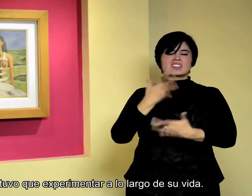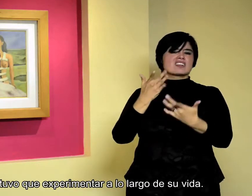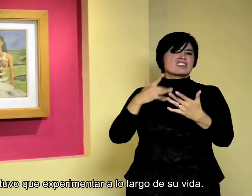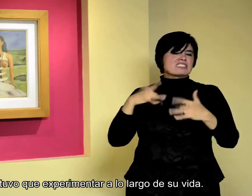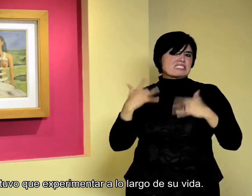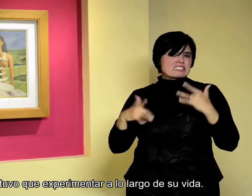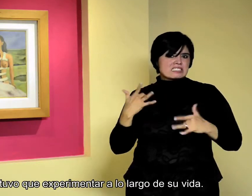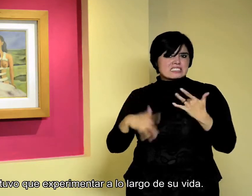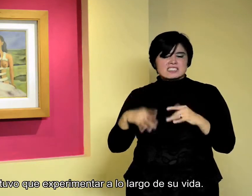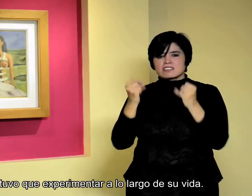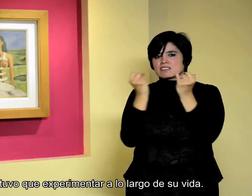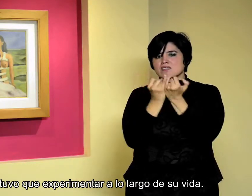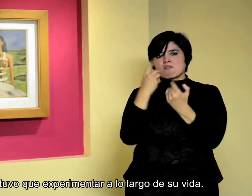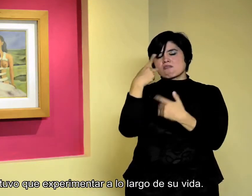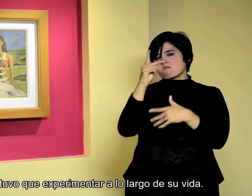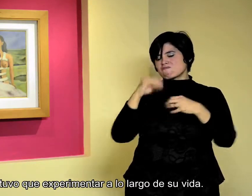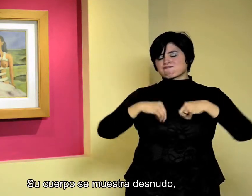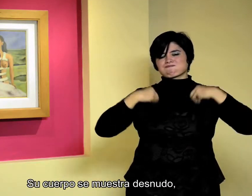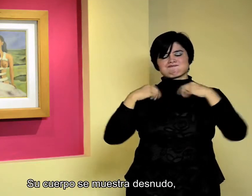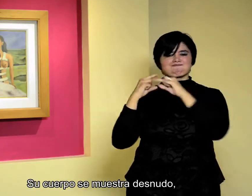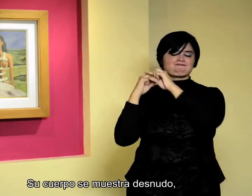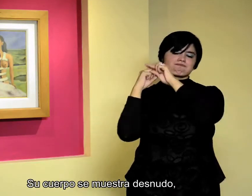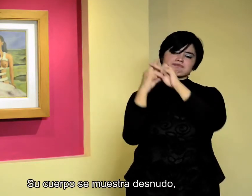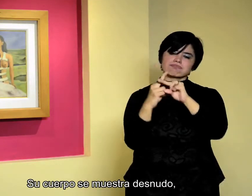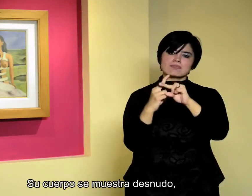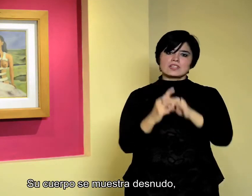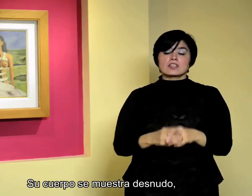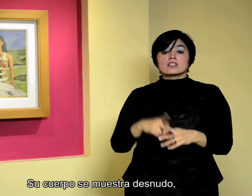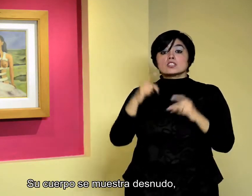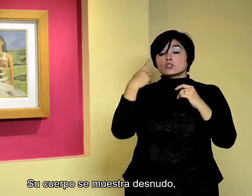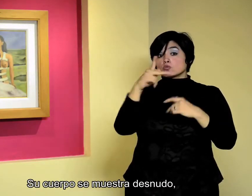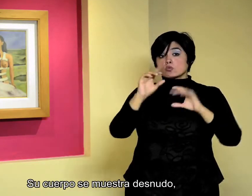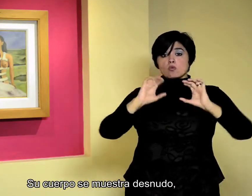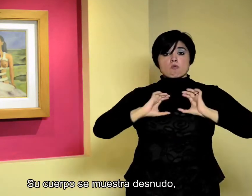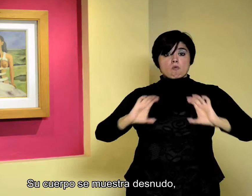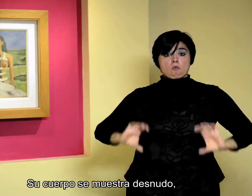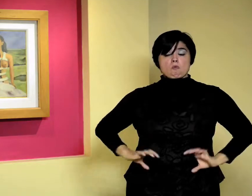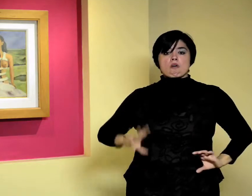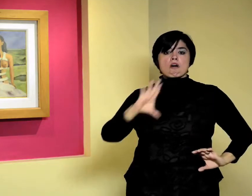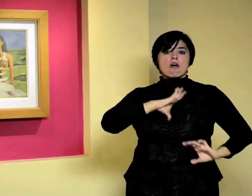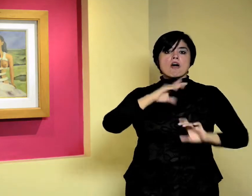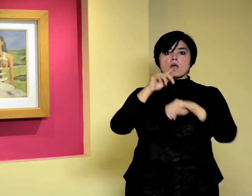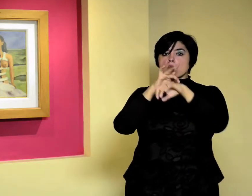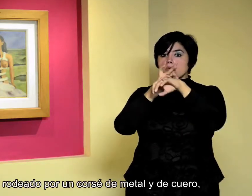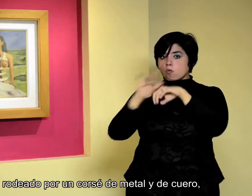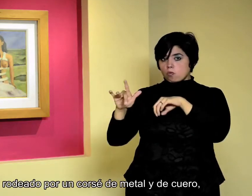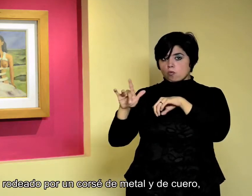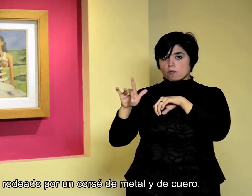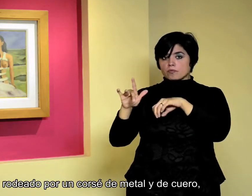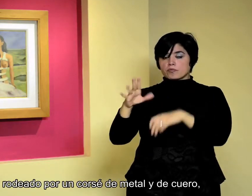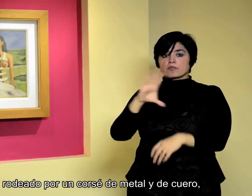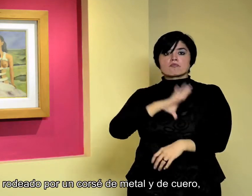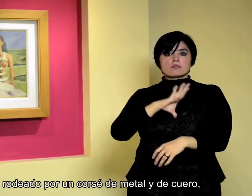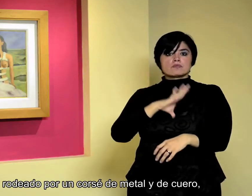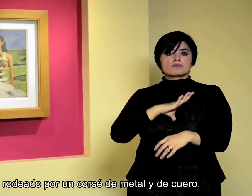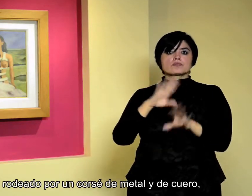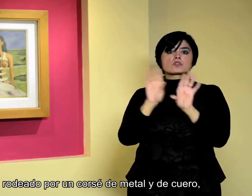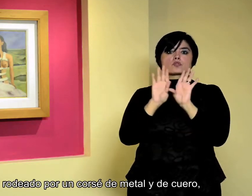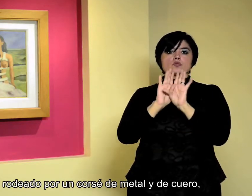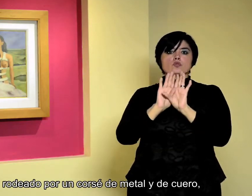experimentar a lo largo de su vida. Su cuerpo se muestra desnudo, rodeado por un corset de metal